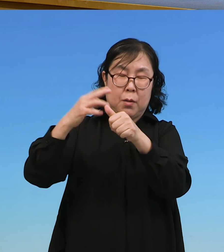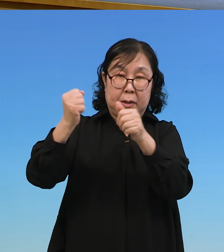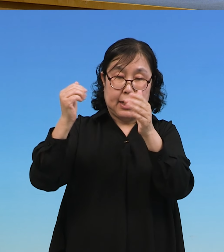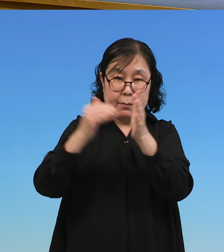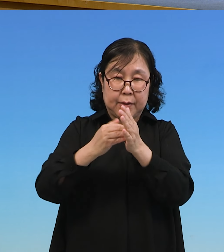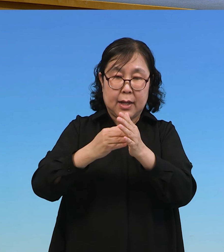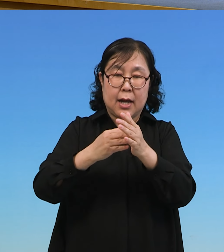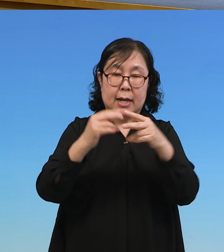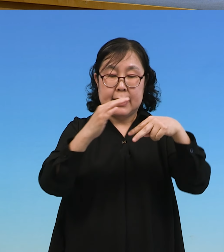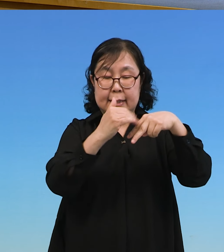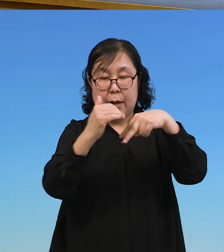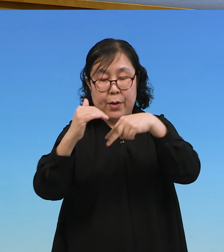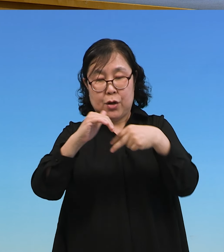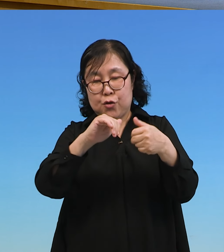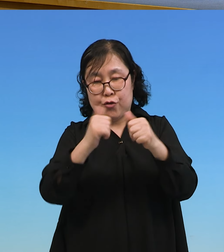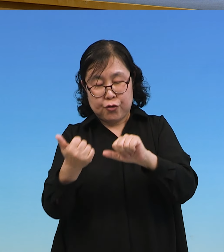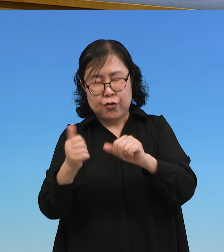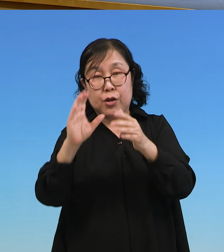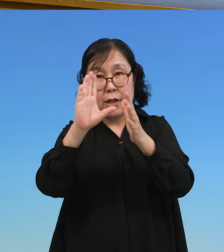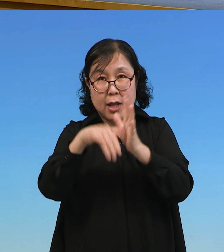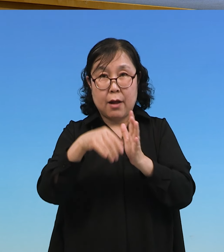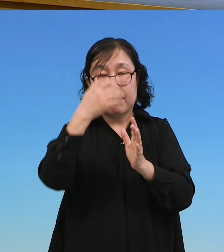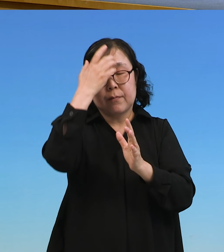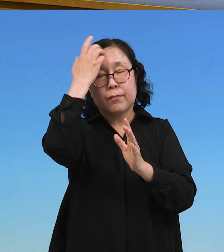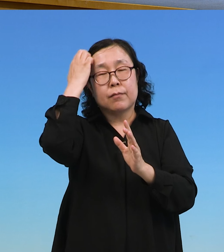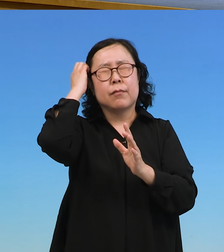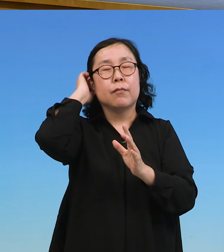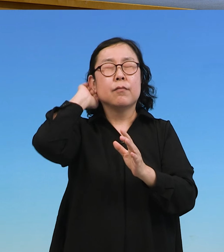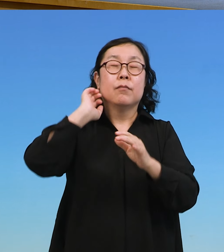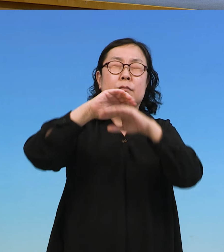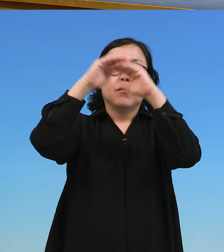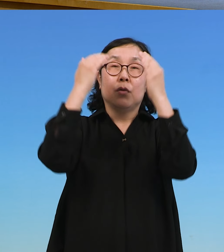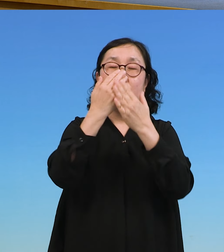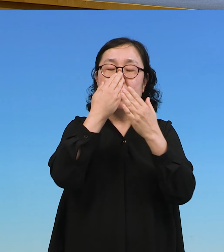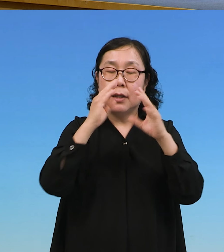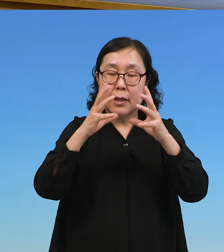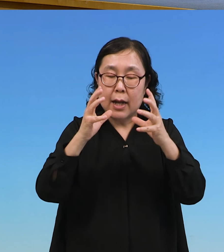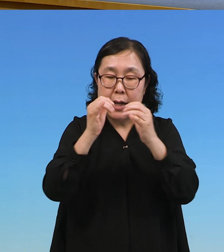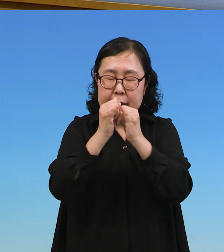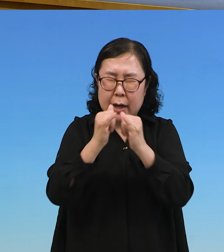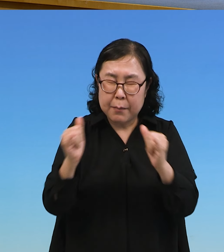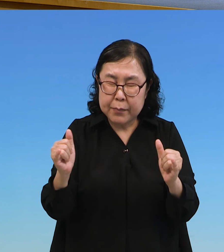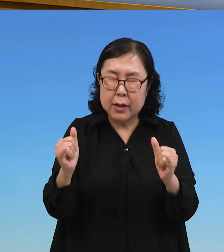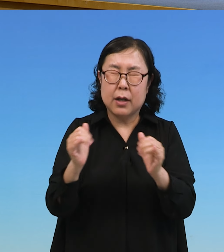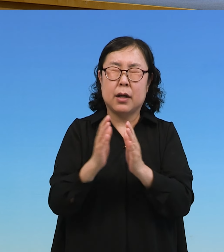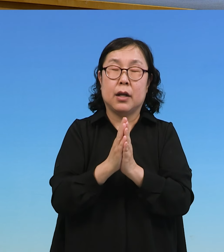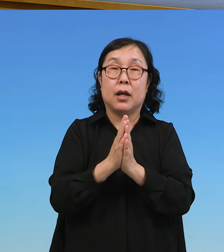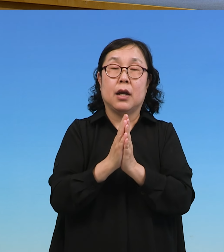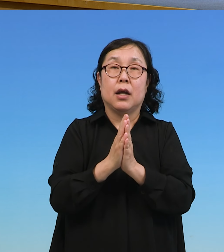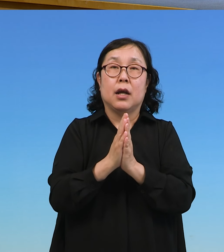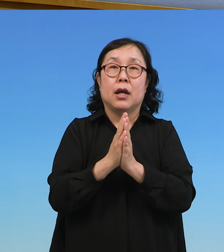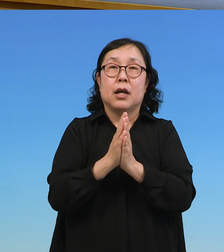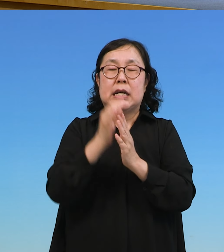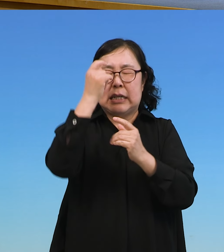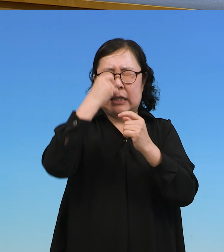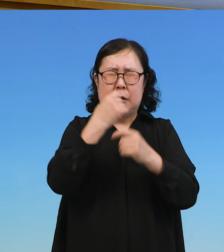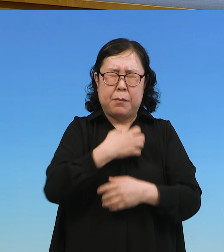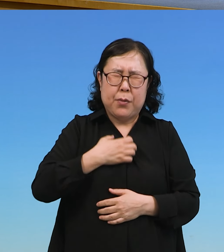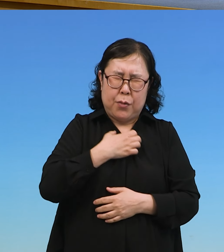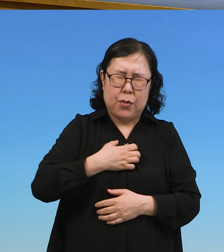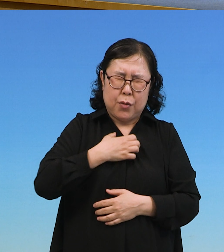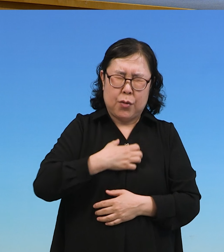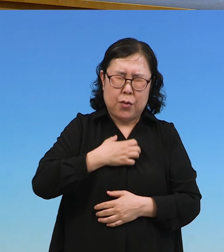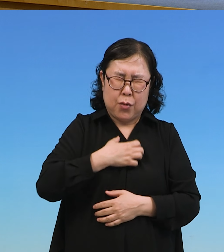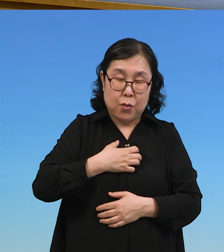죽음에 온 이스라엘 무리가 모여 그를 두고 슬피 울며 라마 그의 집에서 그를 장사한지라. 그